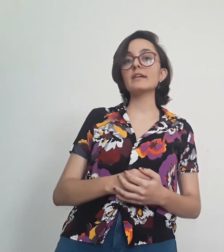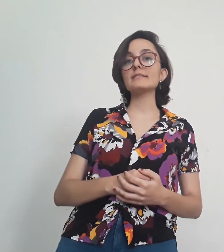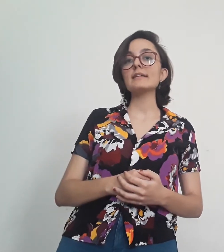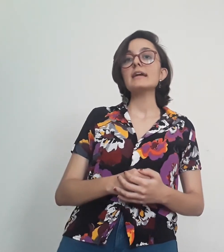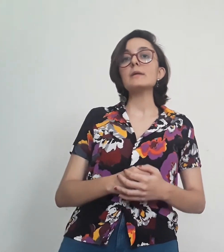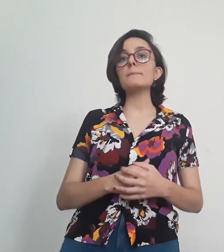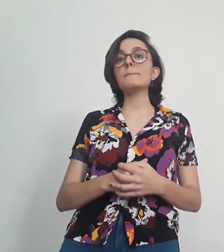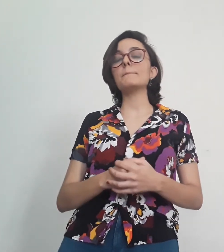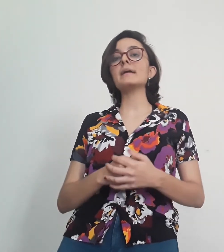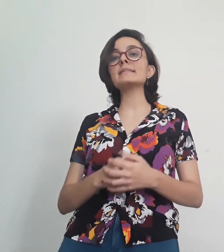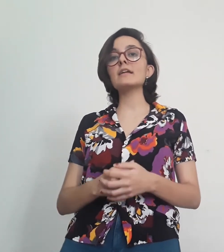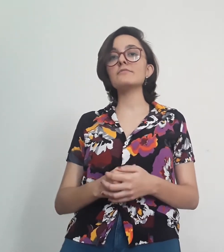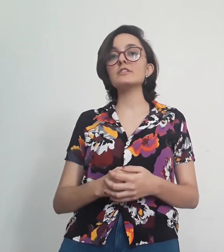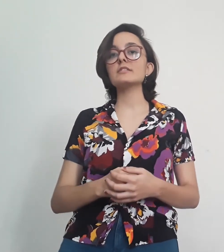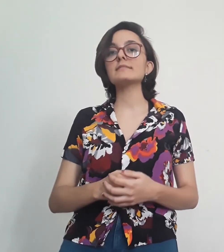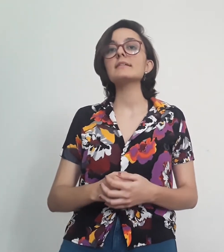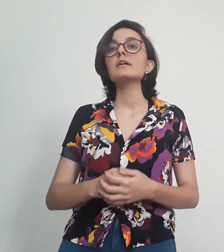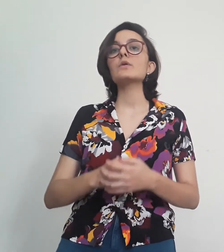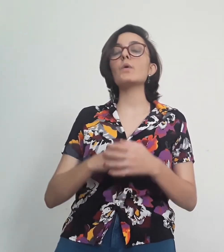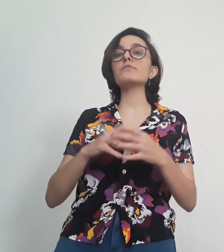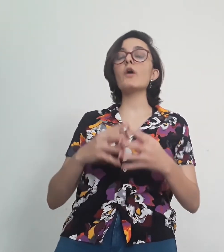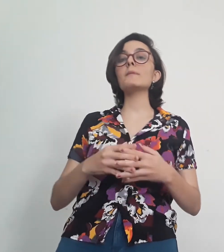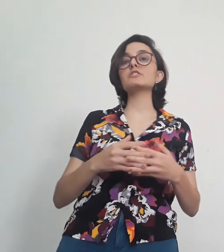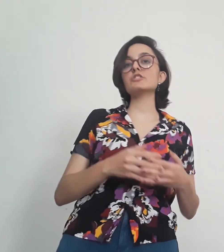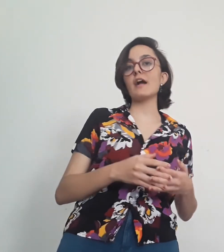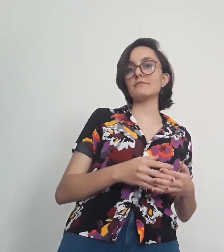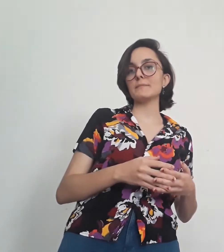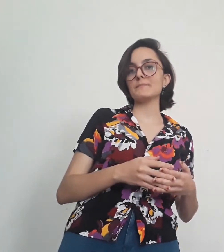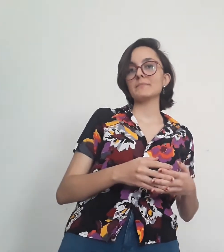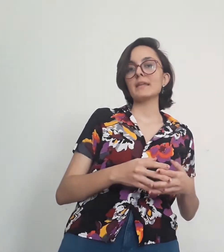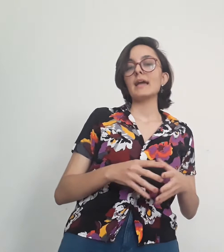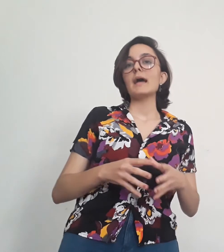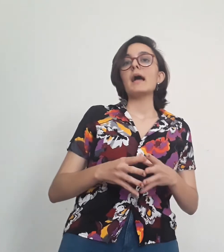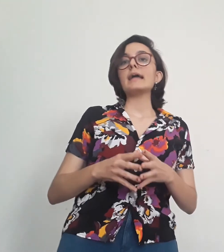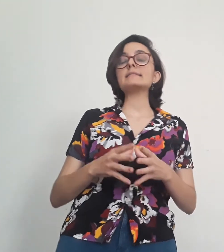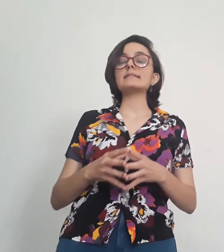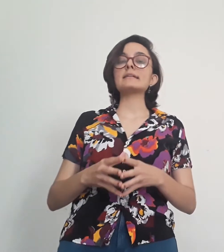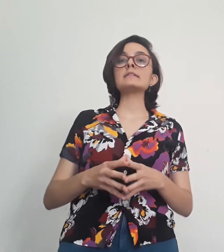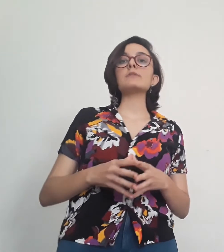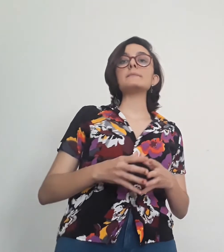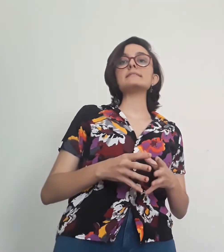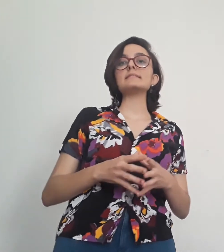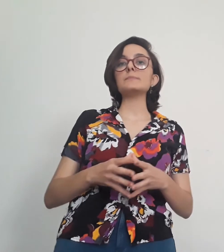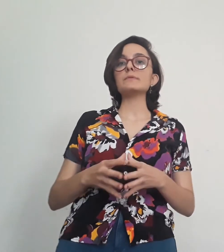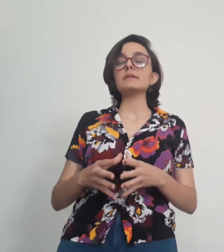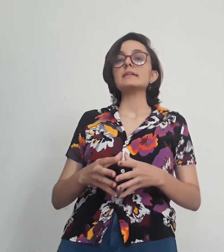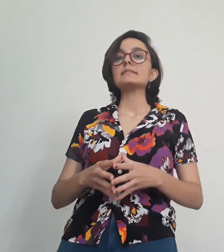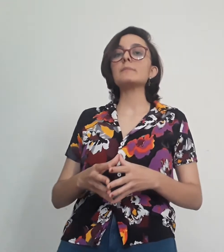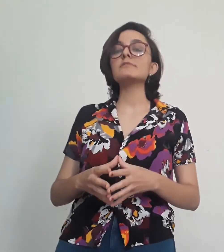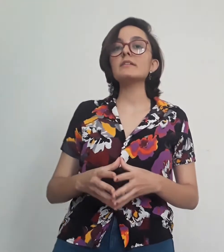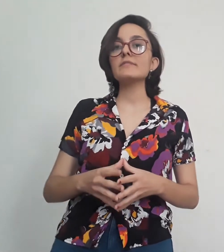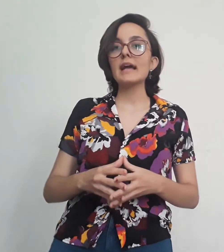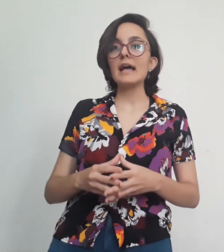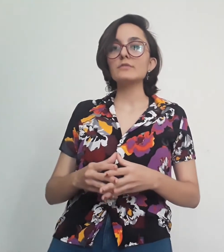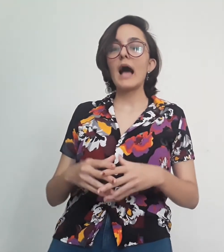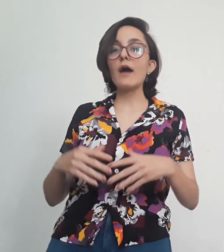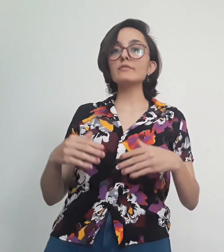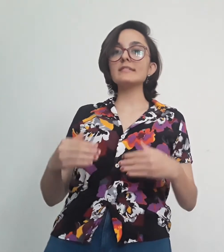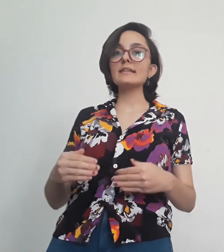históricas e entrevistas com informante-chave. Entretanto, a princípio, temos verificado a ausência